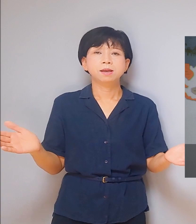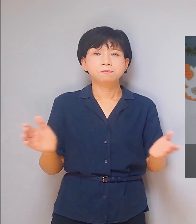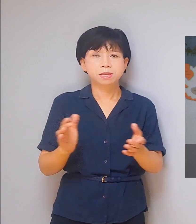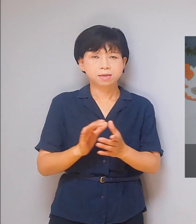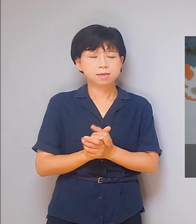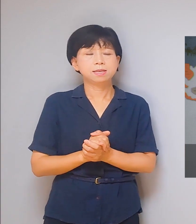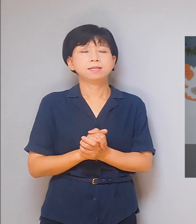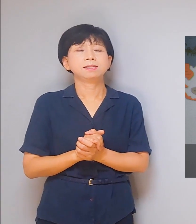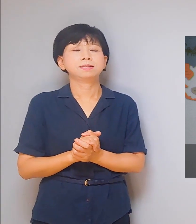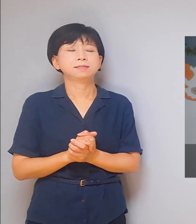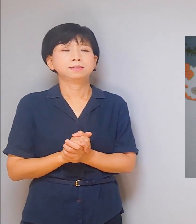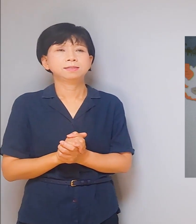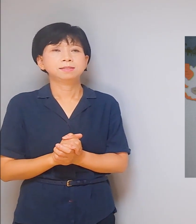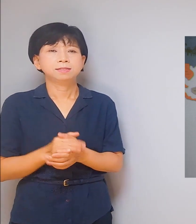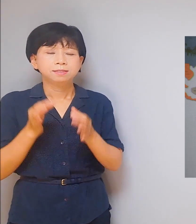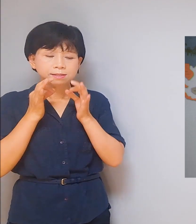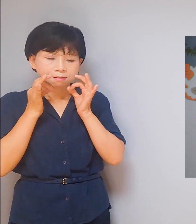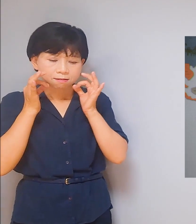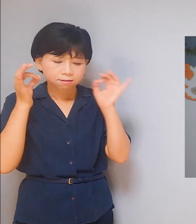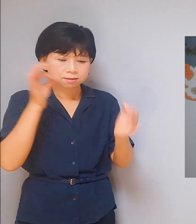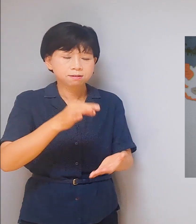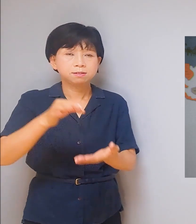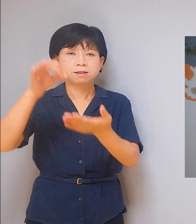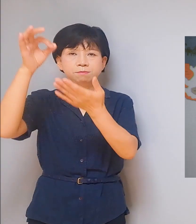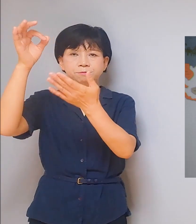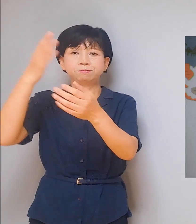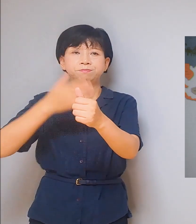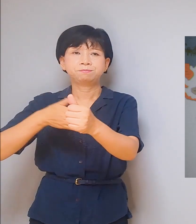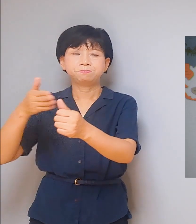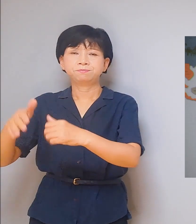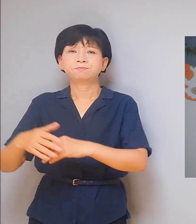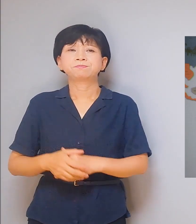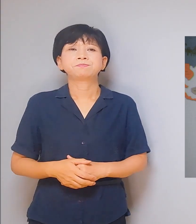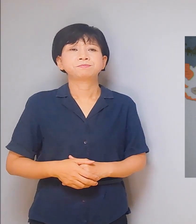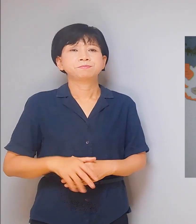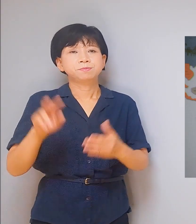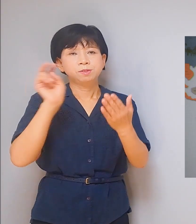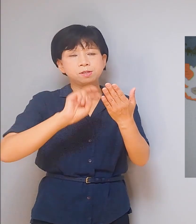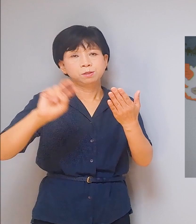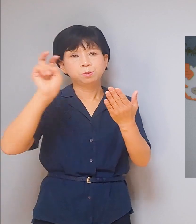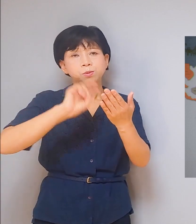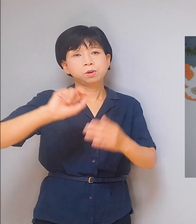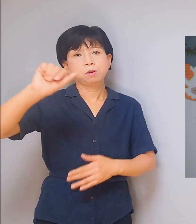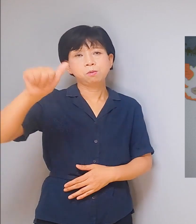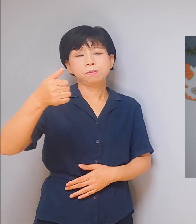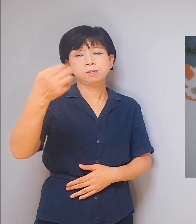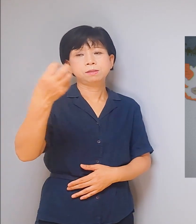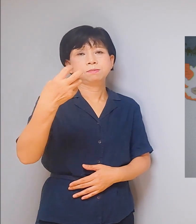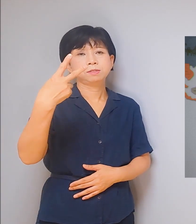섬기리. 아멘. 우리 정성껏 준비한 예물 하나님께 드립니다.